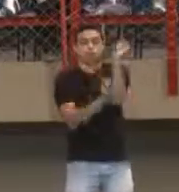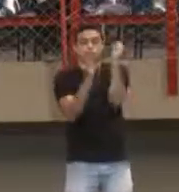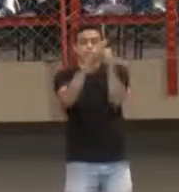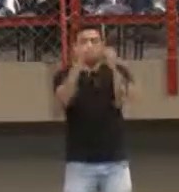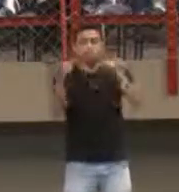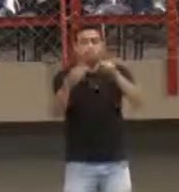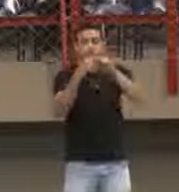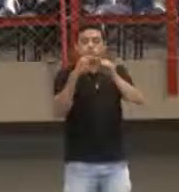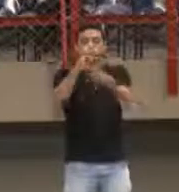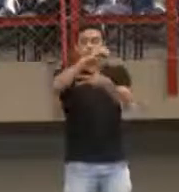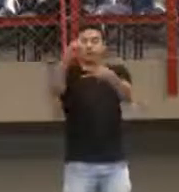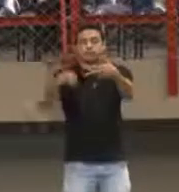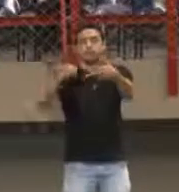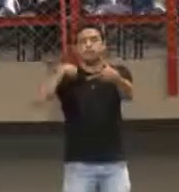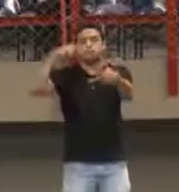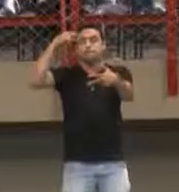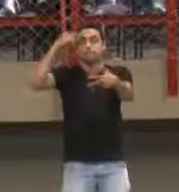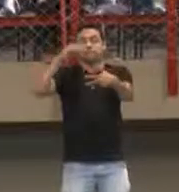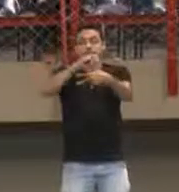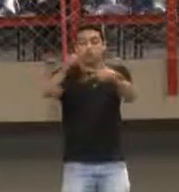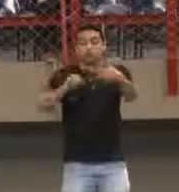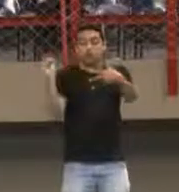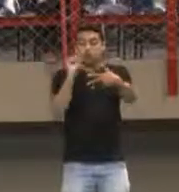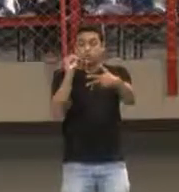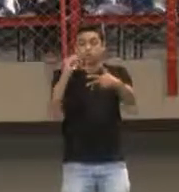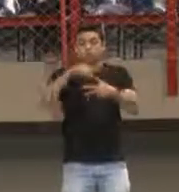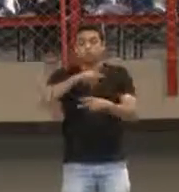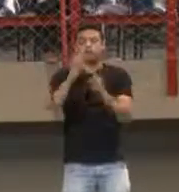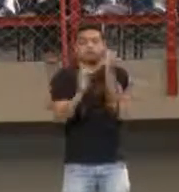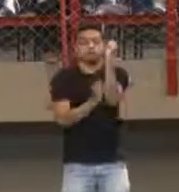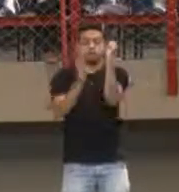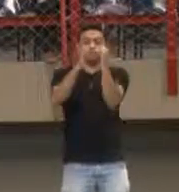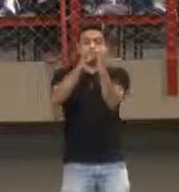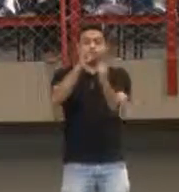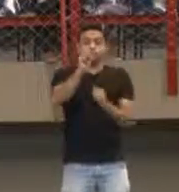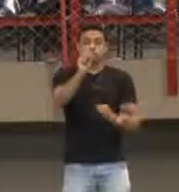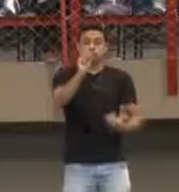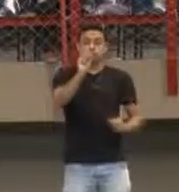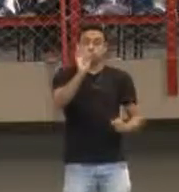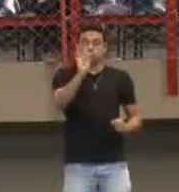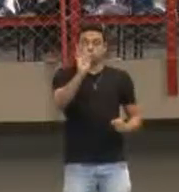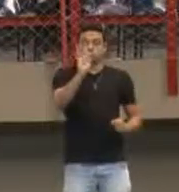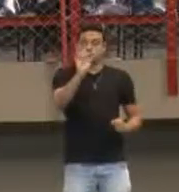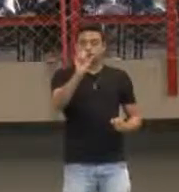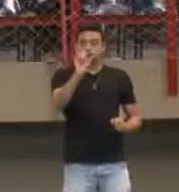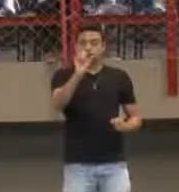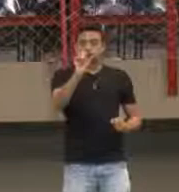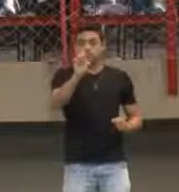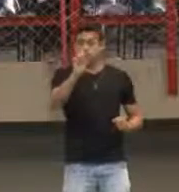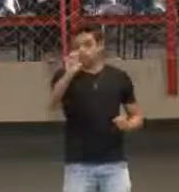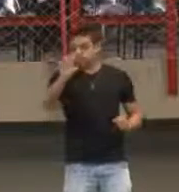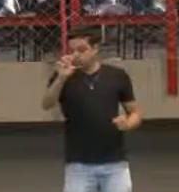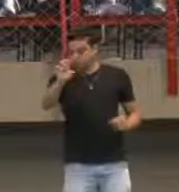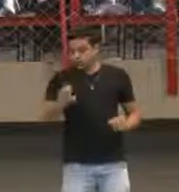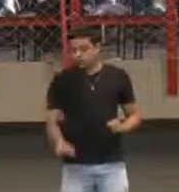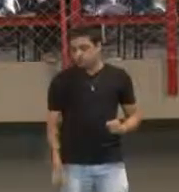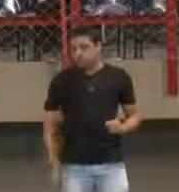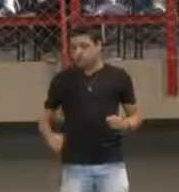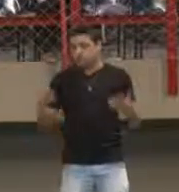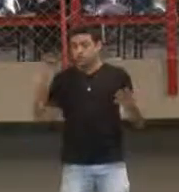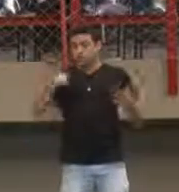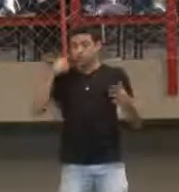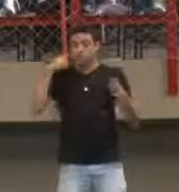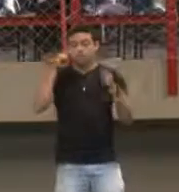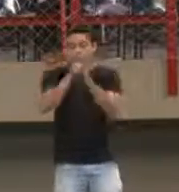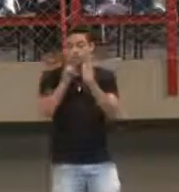Enem. Pense numa palavra que o Enem adora: sustentabilidade. Vamos continuar? Vamos para as questões,